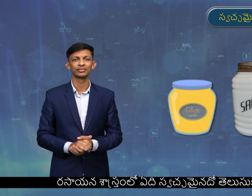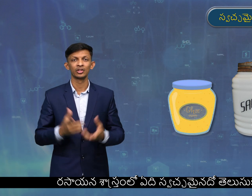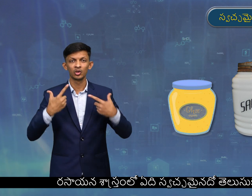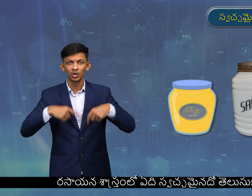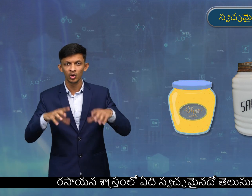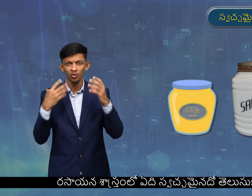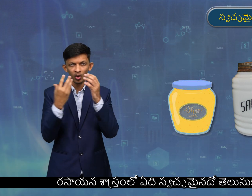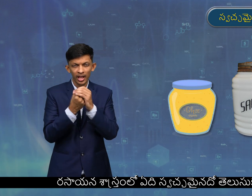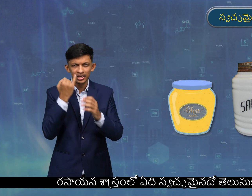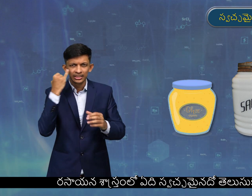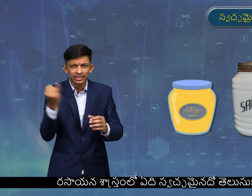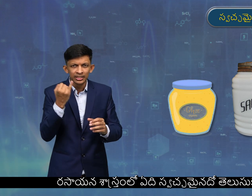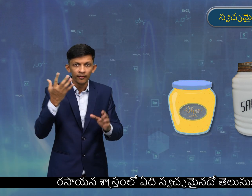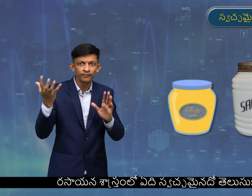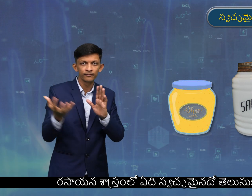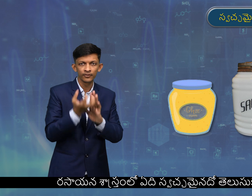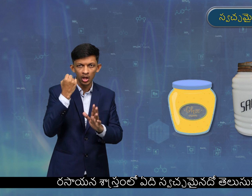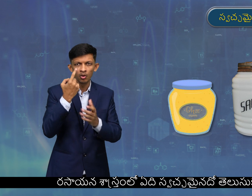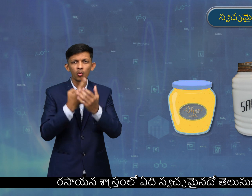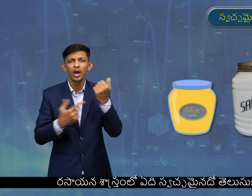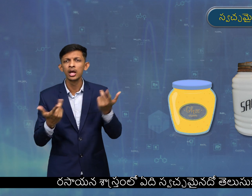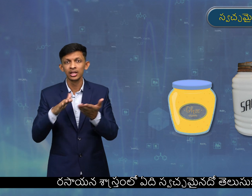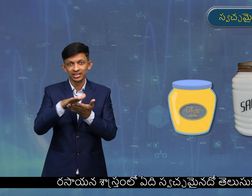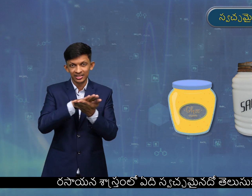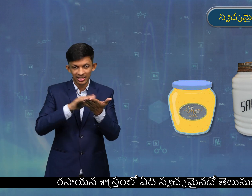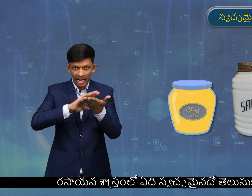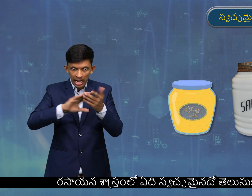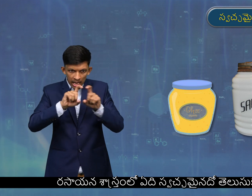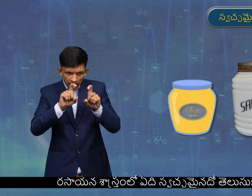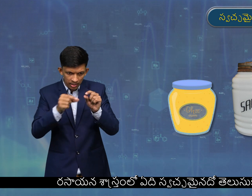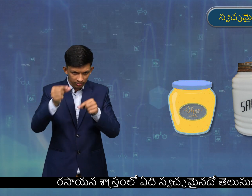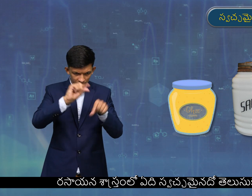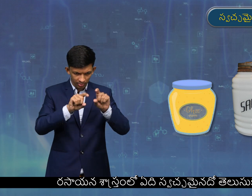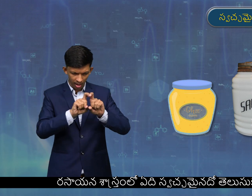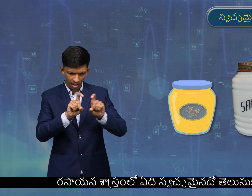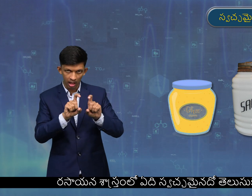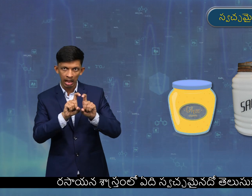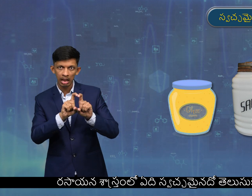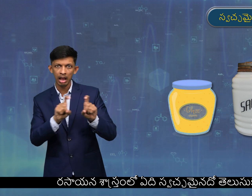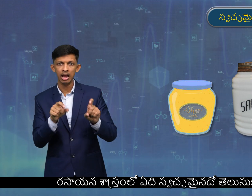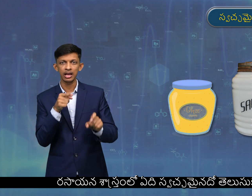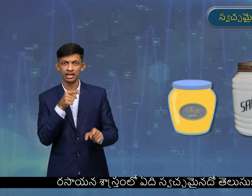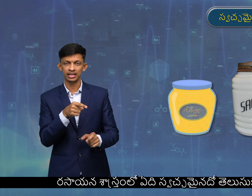రసాయన శాస్త్రంలో ఏది స్వచ్ఛమైనదో తెలుసుకుందాం.